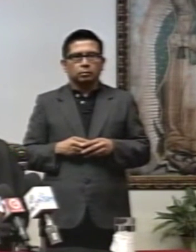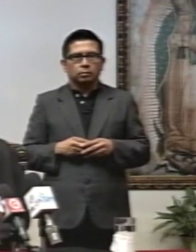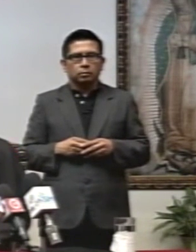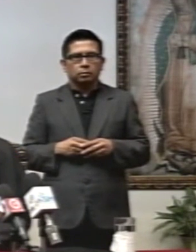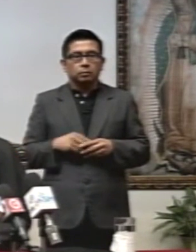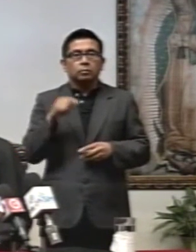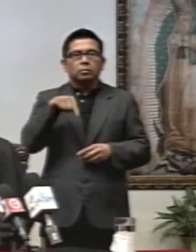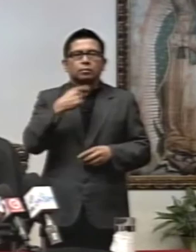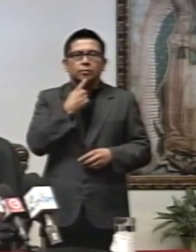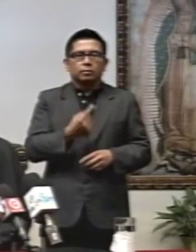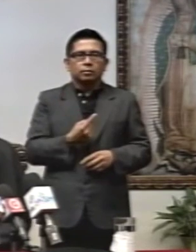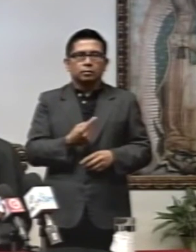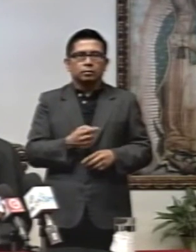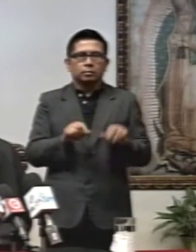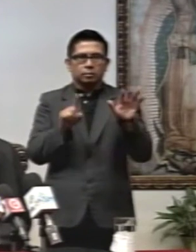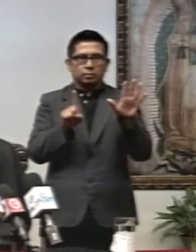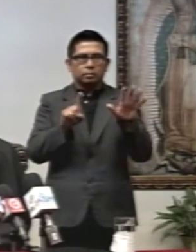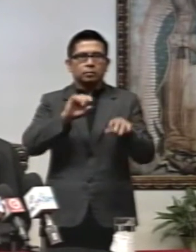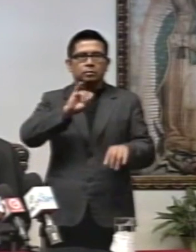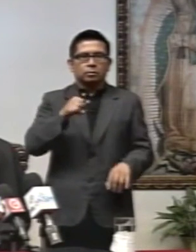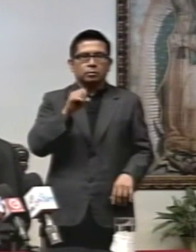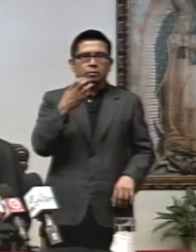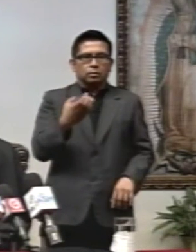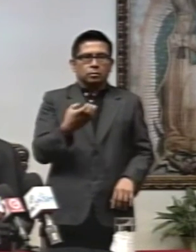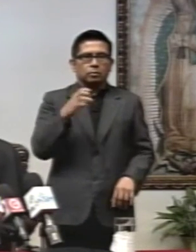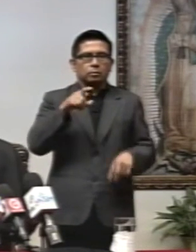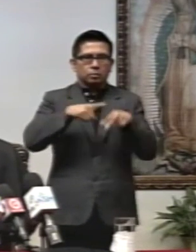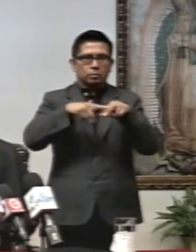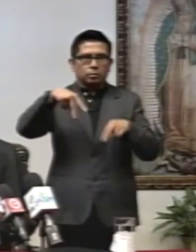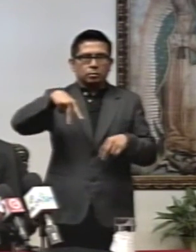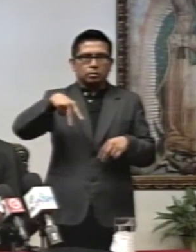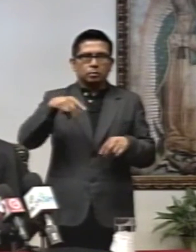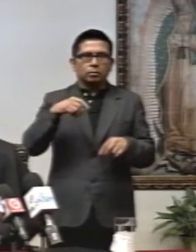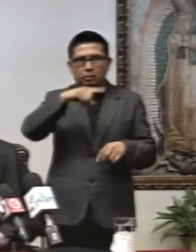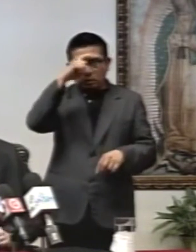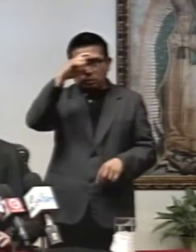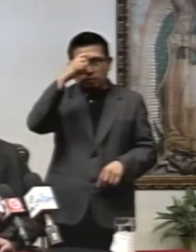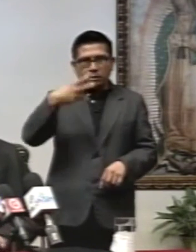A continuación, Juan José Morales, del Diario de Hoy.